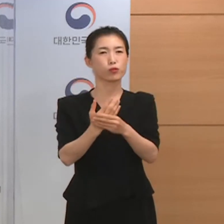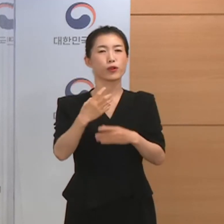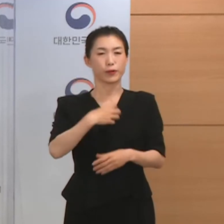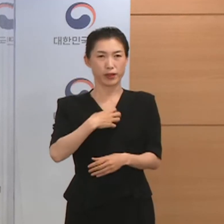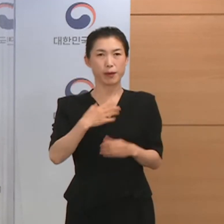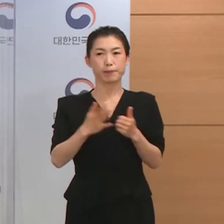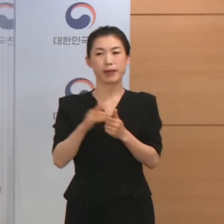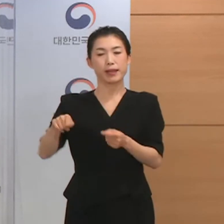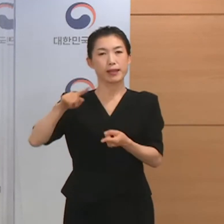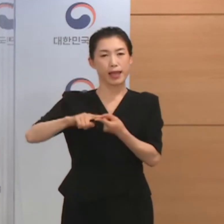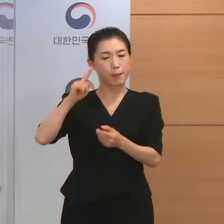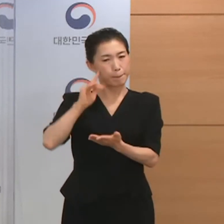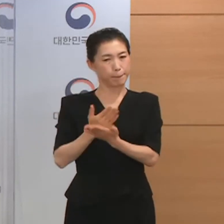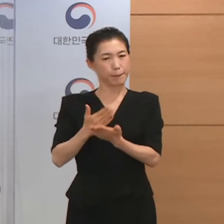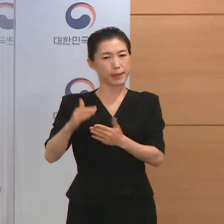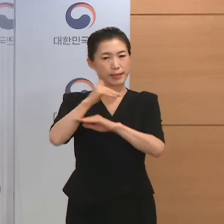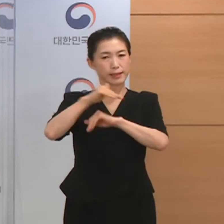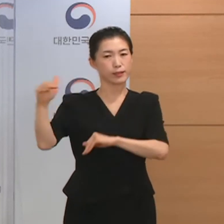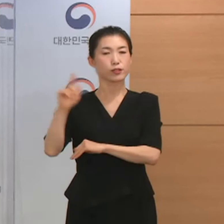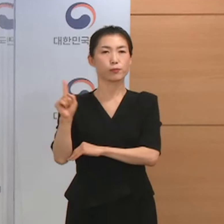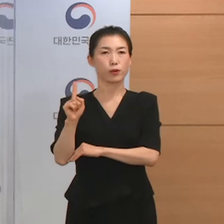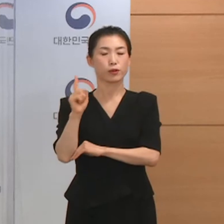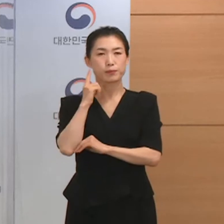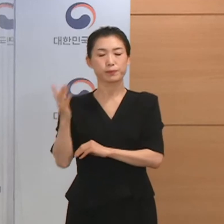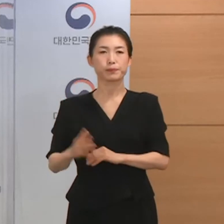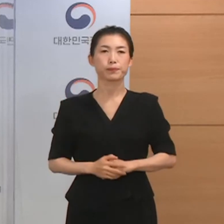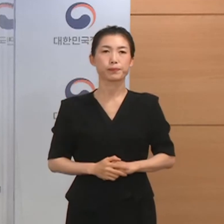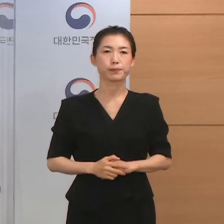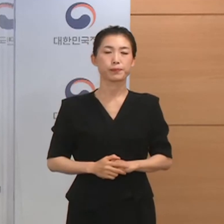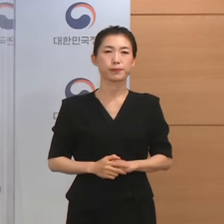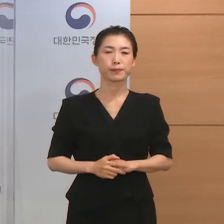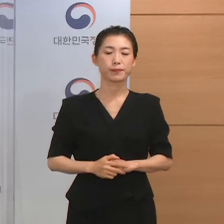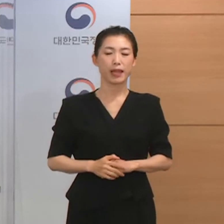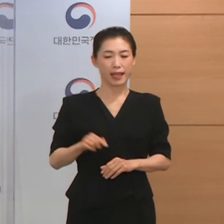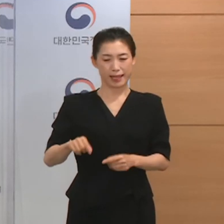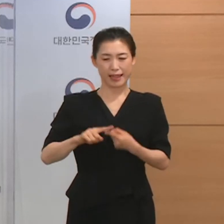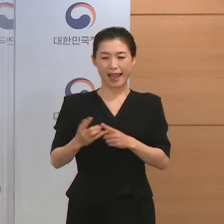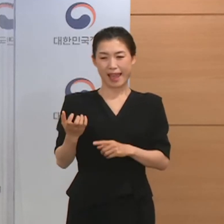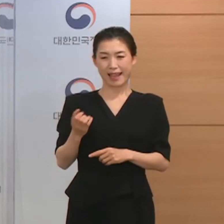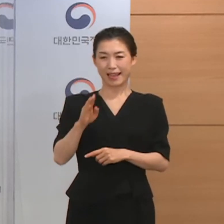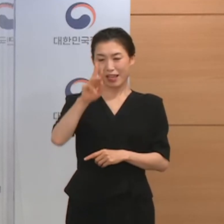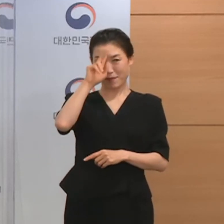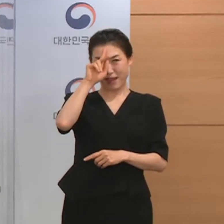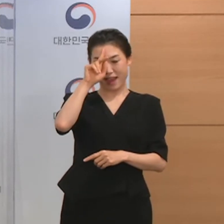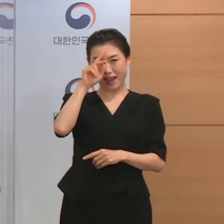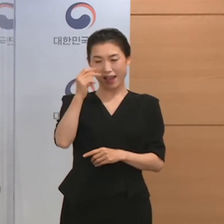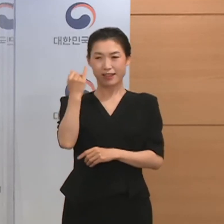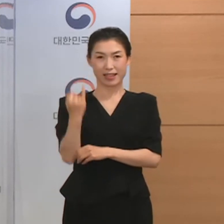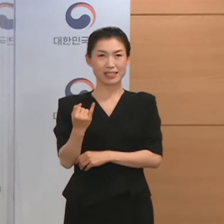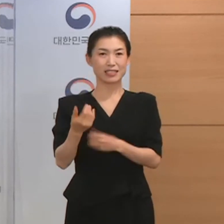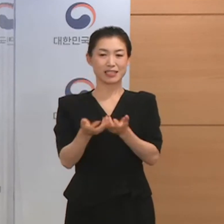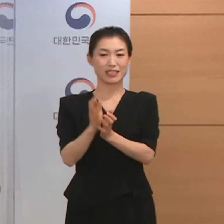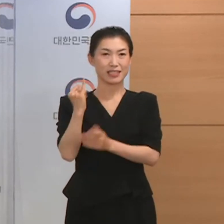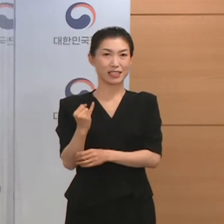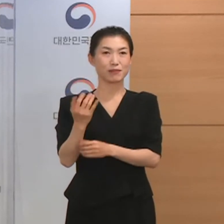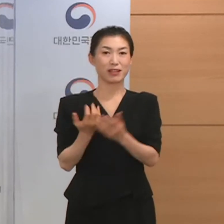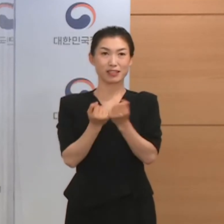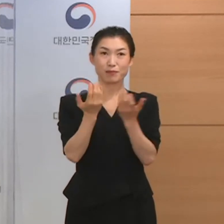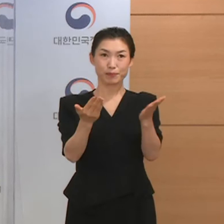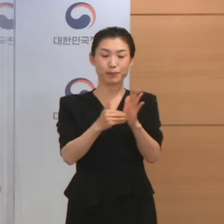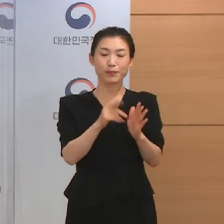있는지 궁금합니다. 아까 박혜경 단장님이 충분히 설명을 하셨는데 현재 저희가